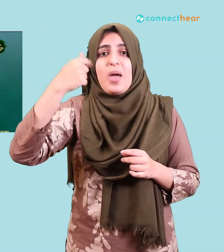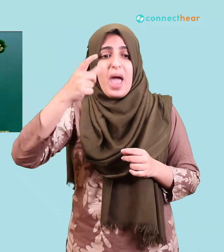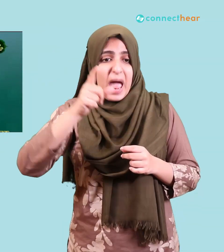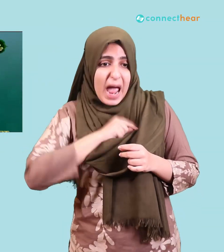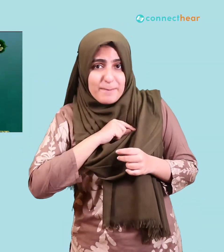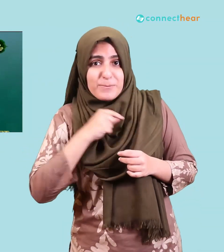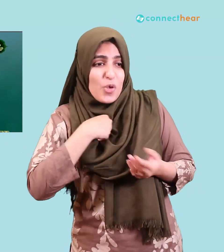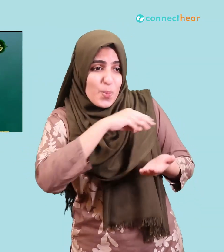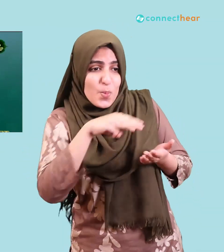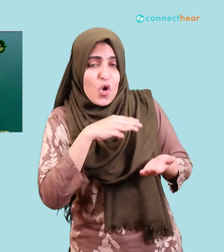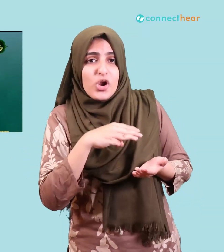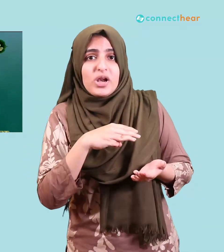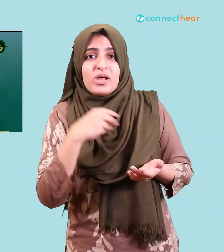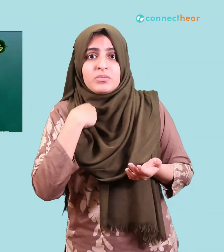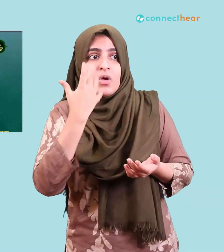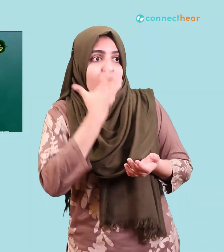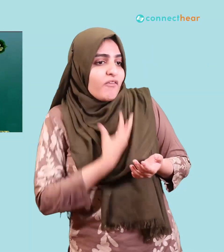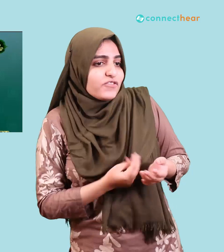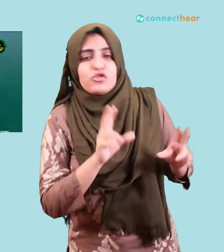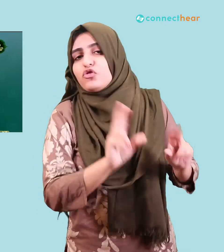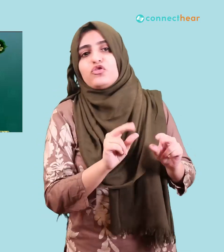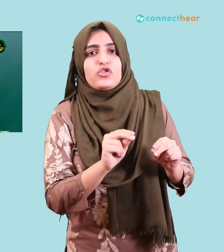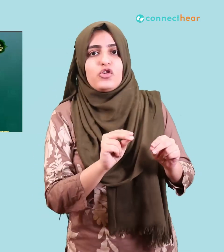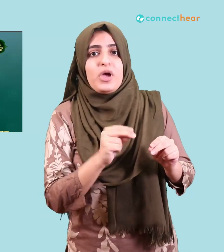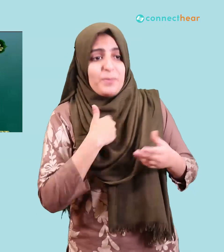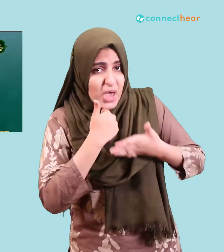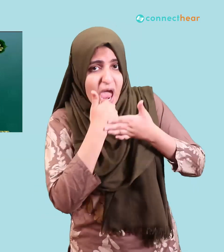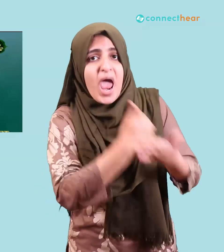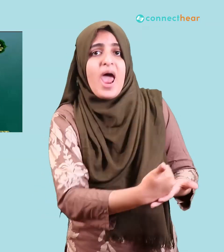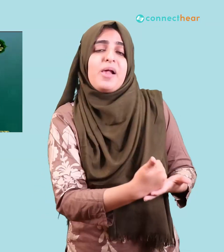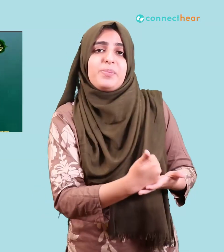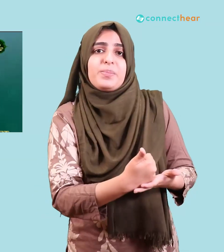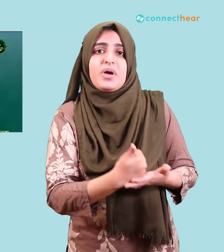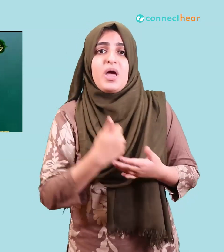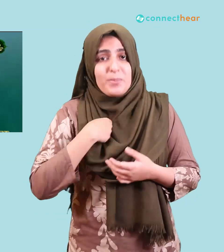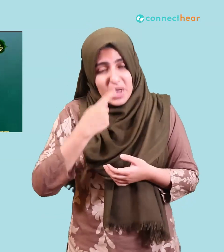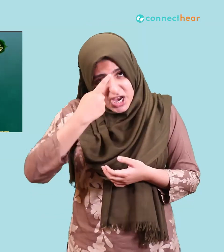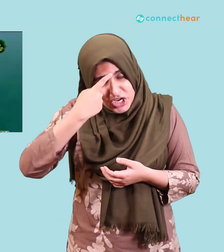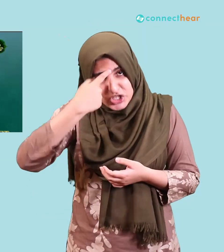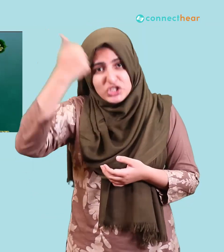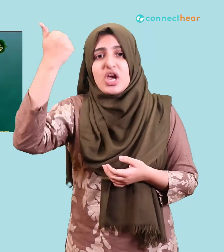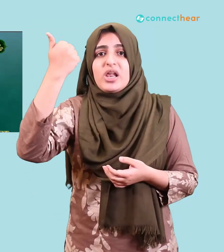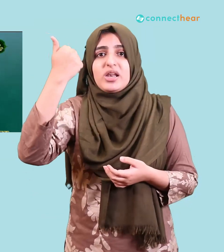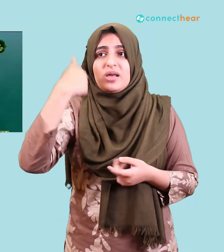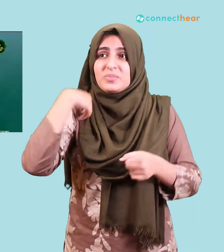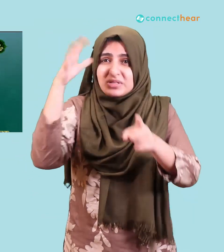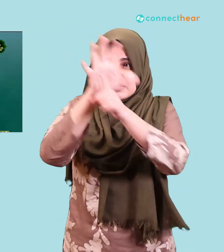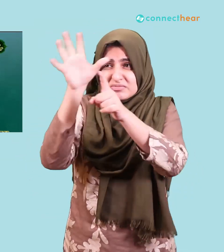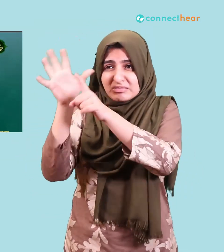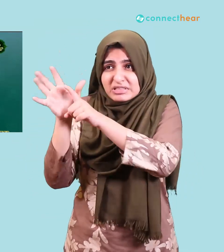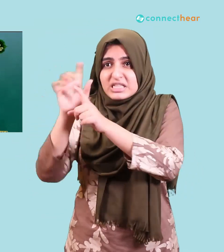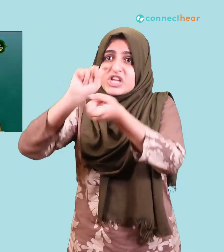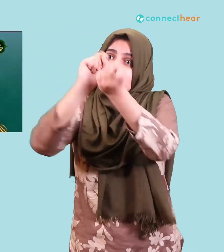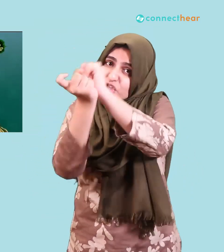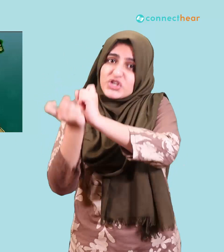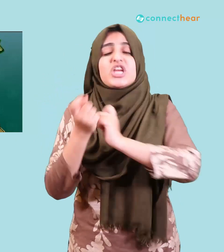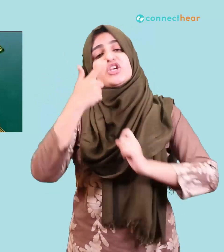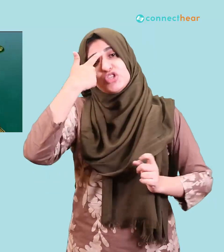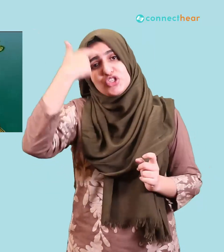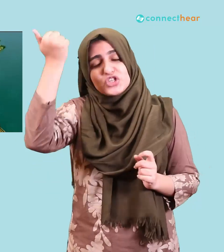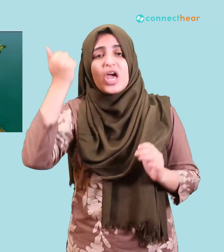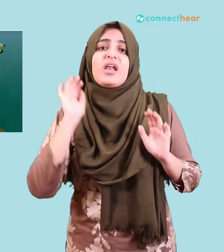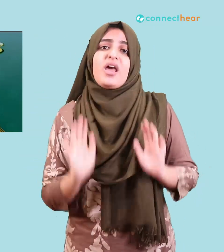قوم کو مایوس نہیں کروں گا، اپنے مسلمانوں کو مایوس نہیں کروں گا۔ ہم انشاءاللہ ان کو یہ ایک دن سمجھا دیں گے